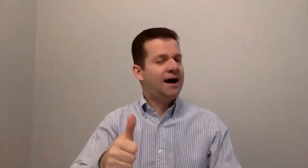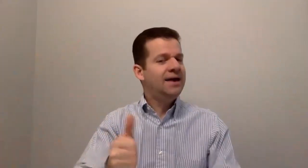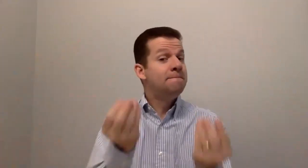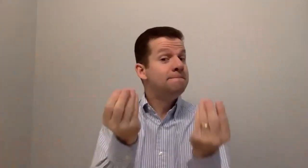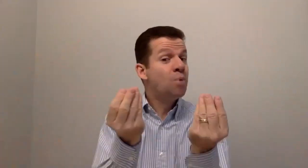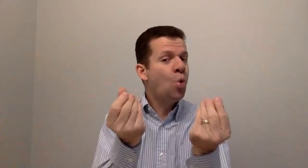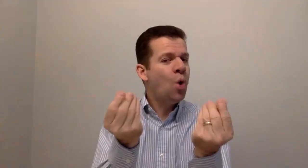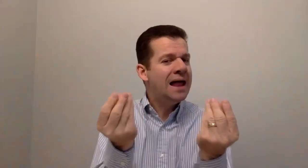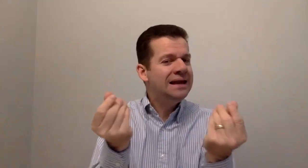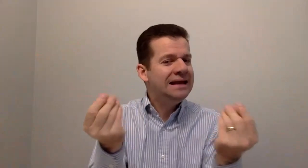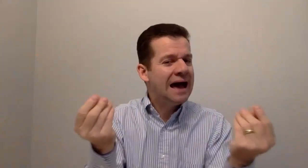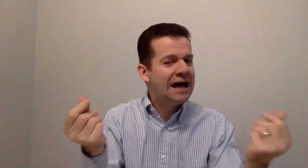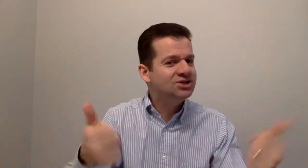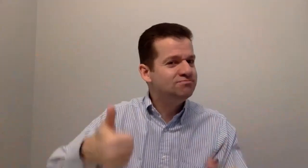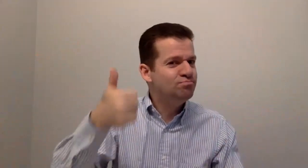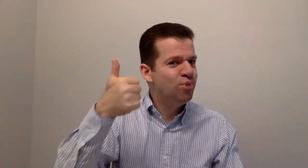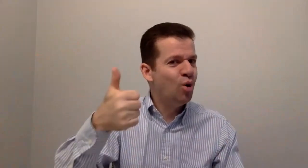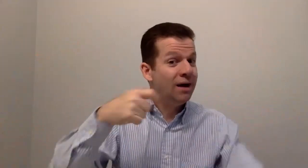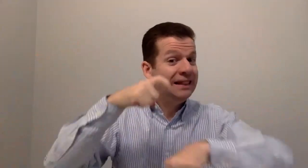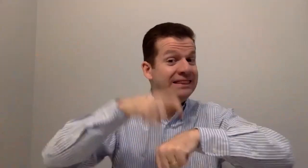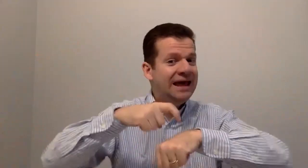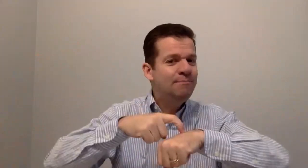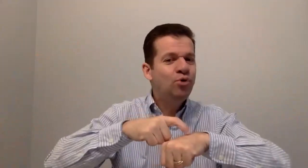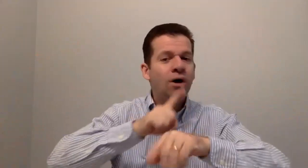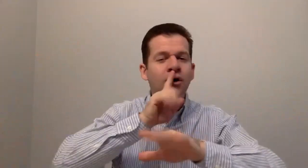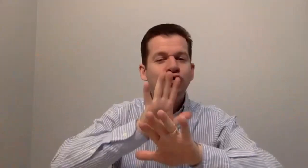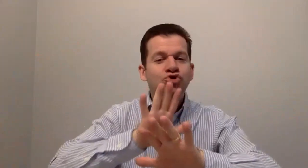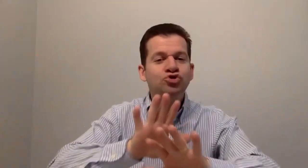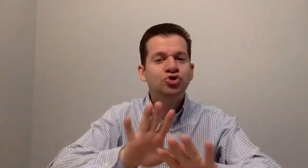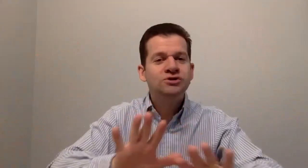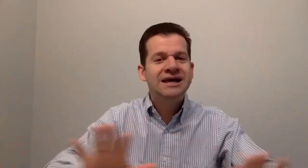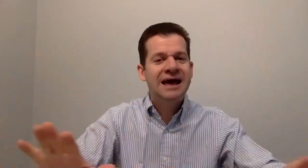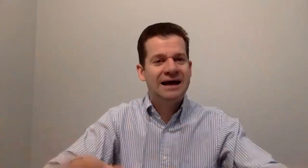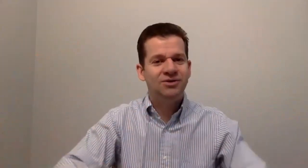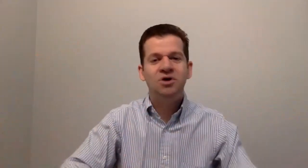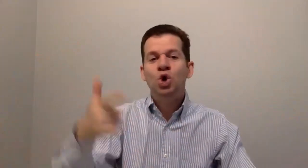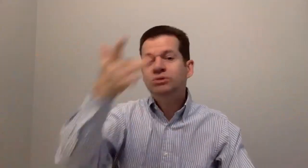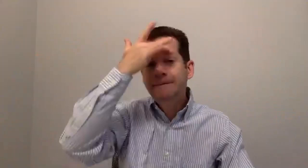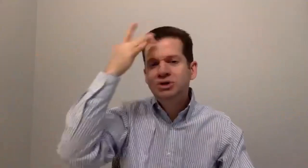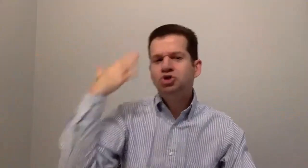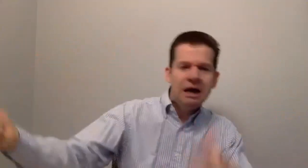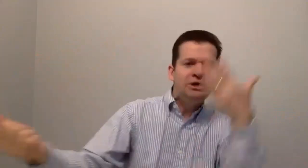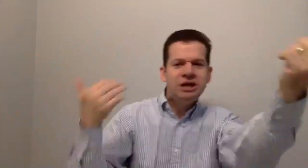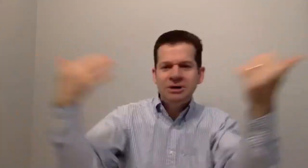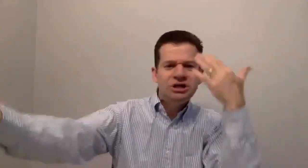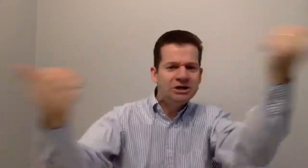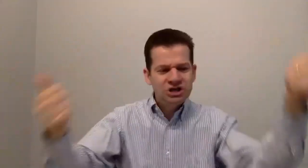Aí é qualidade boa. Tempo, ó, sossegado. Não tem pessoa,